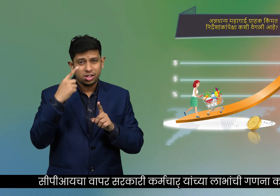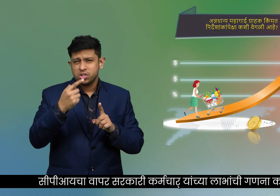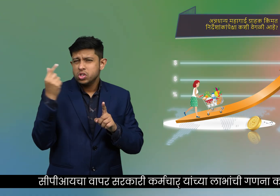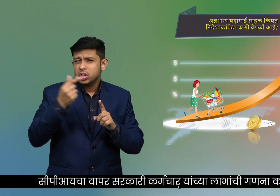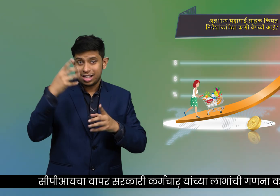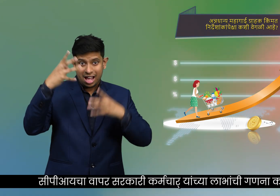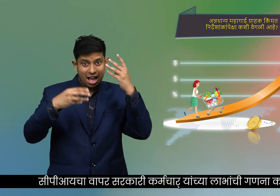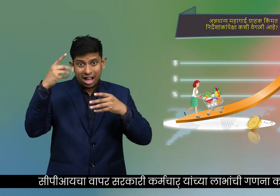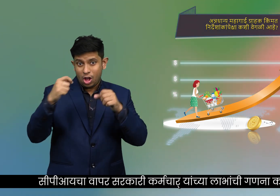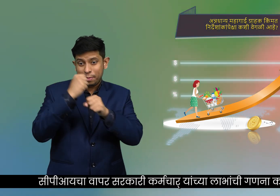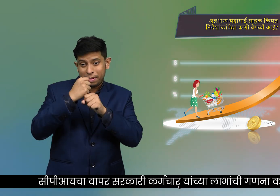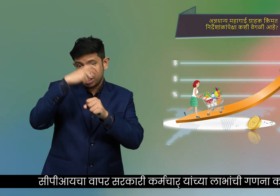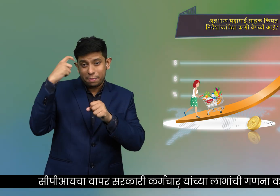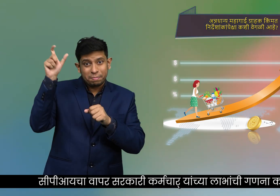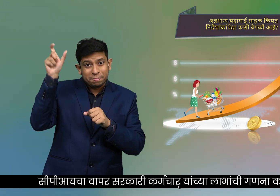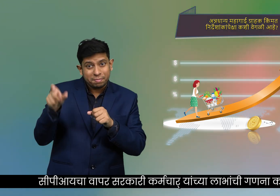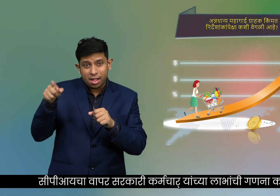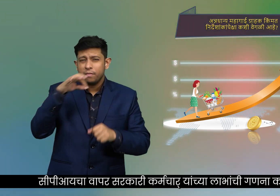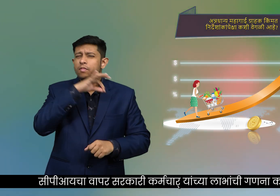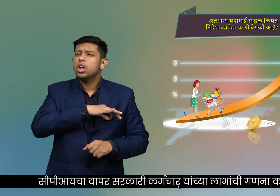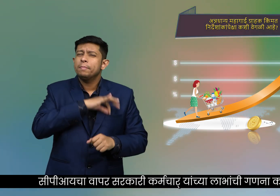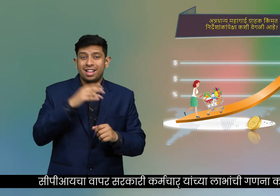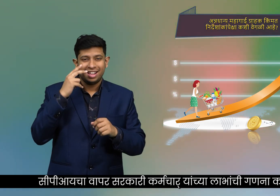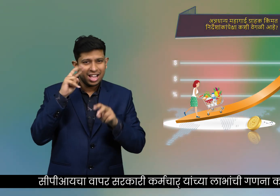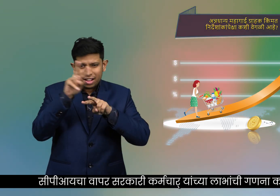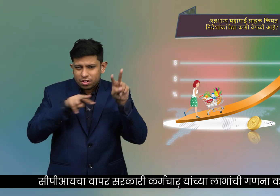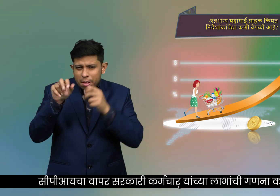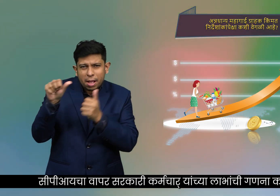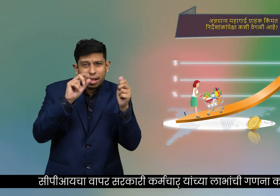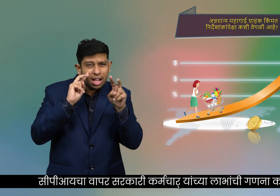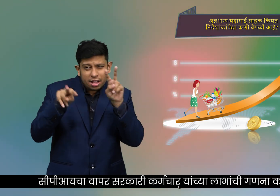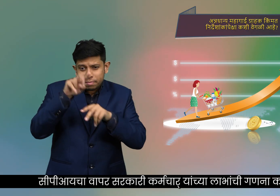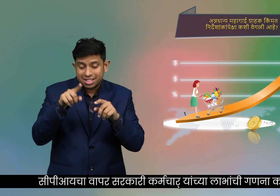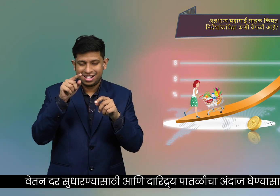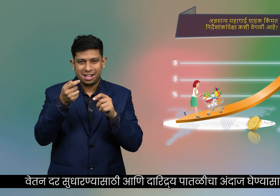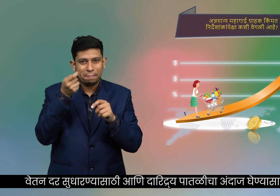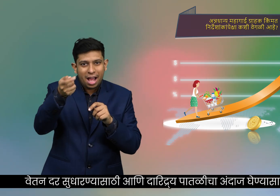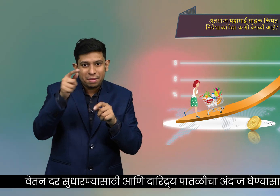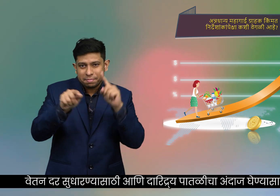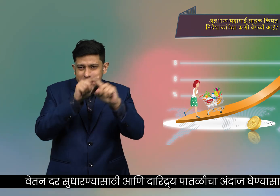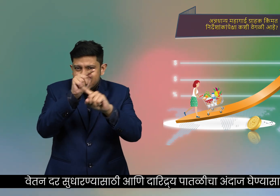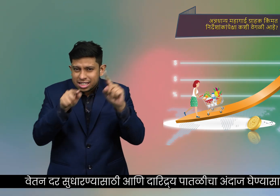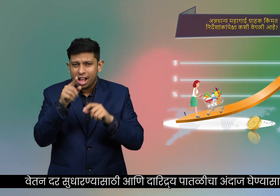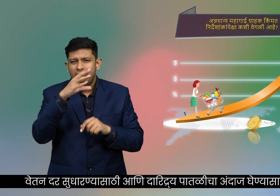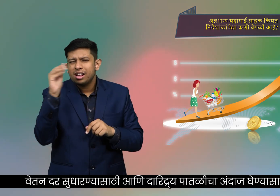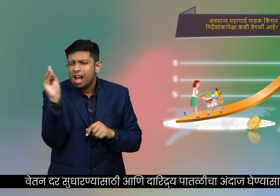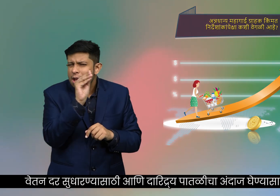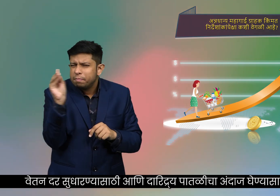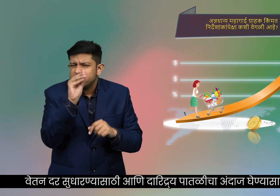CPIचा वापर सरकारी कर्मचारी यांच्या लाभांची गणना करण्यासाठी, वेतन